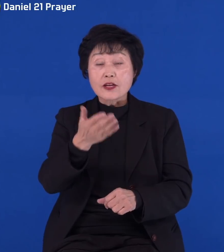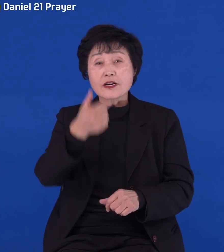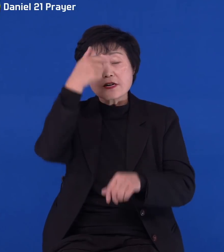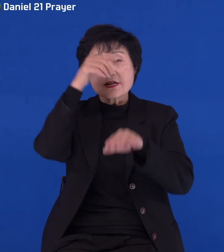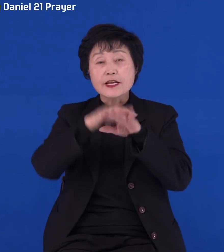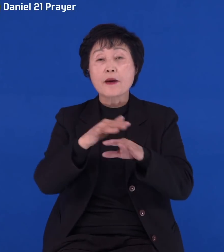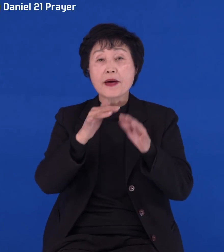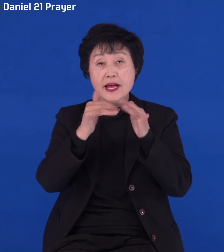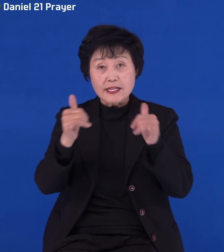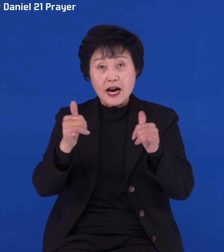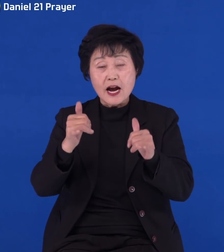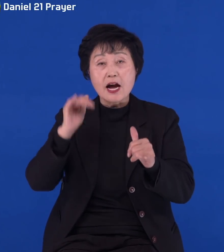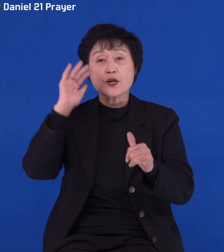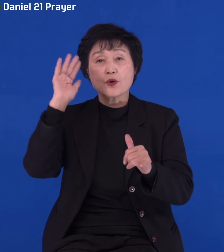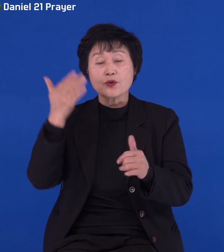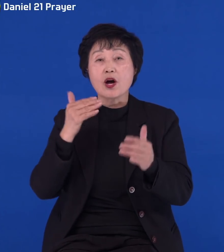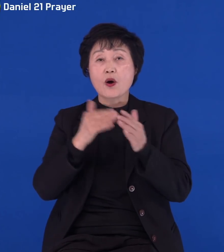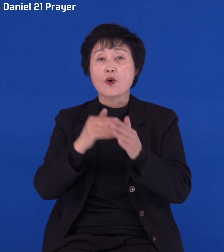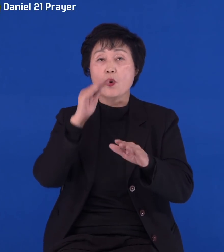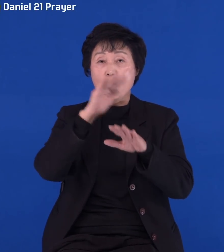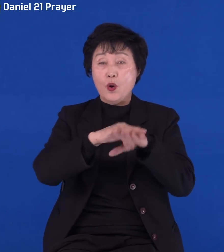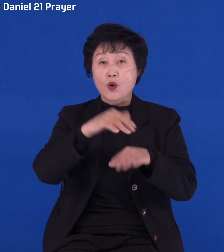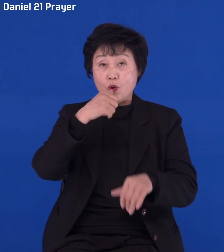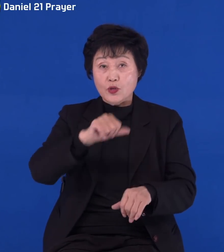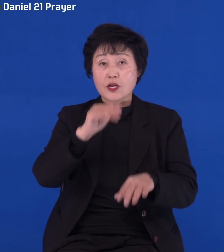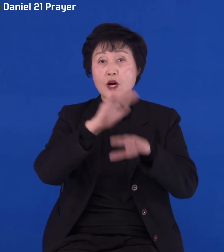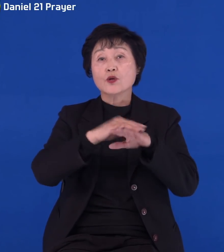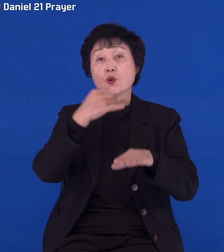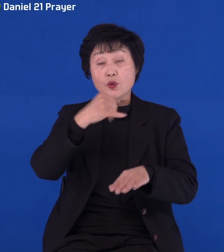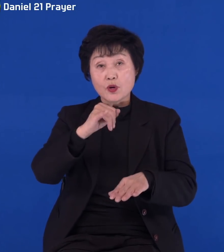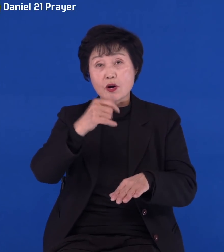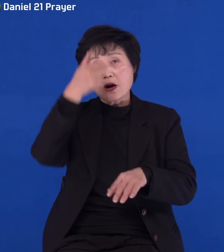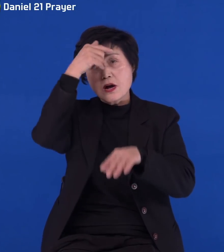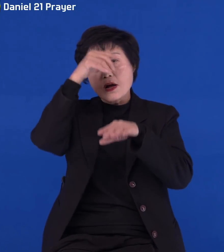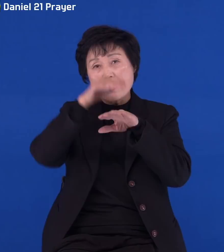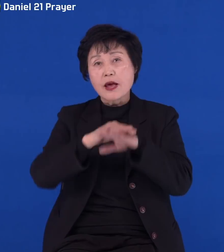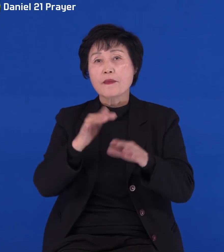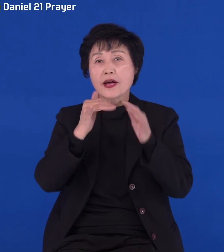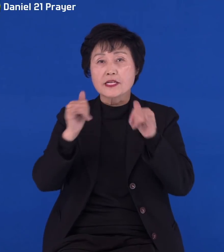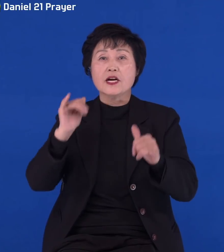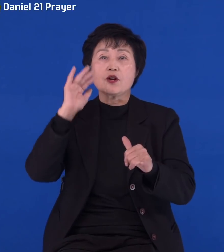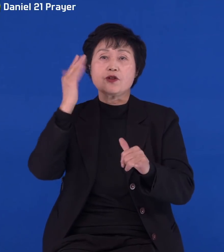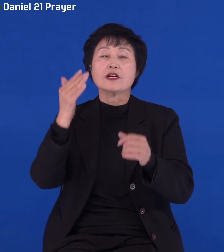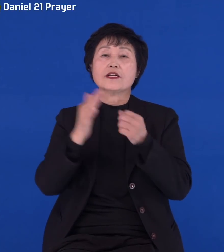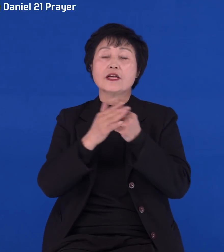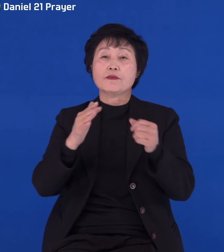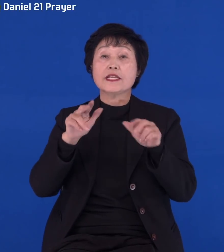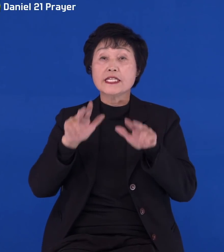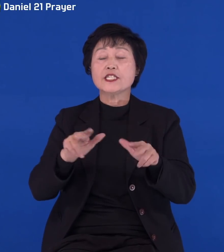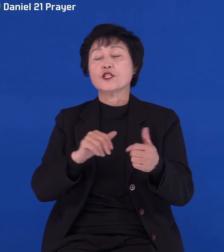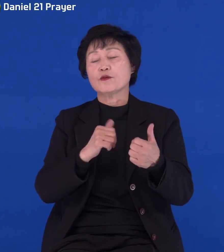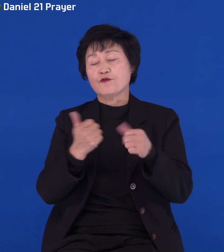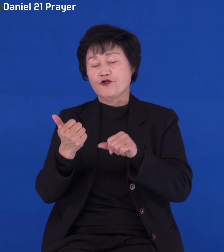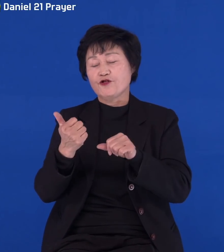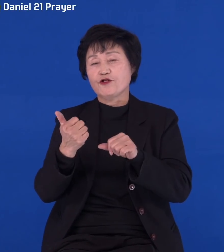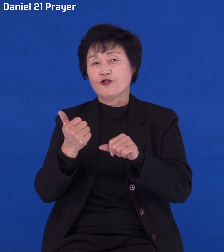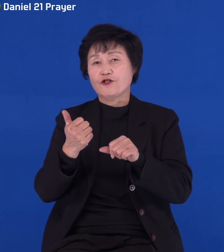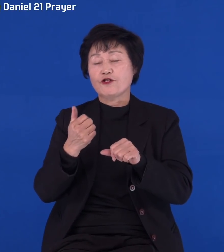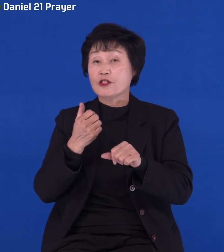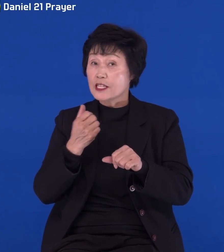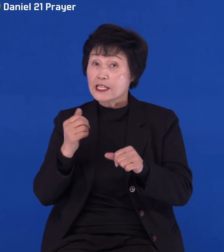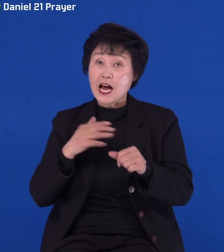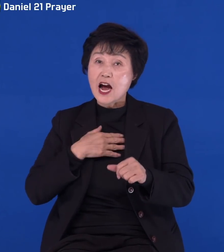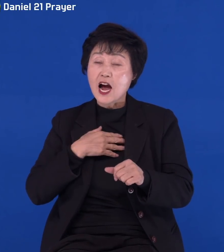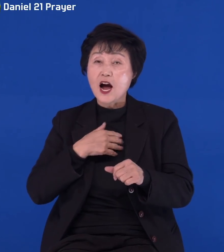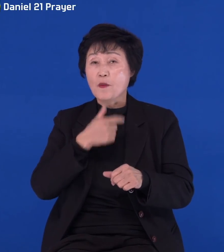손자 손녀가 하나님을 경외하는 예배자가 되기 때문에 나는 죽어도 여한이 없다. 너도 이제 다음 세대를